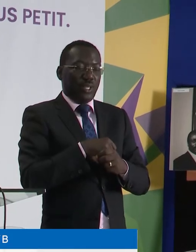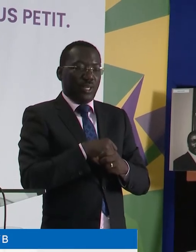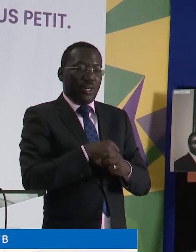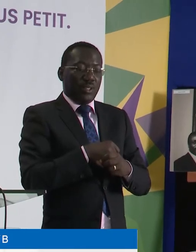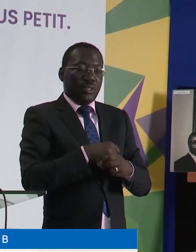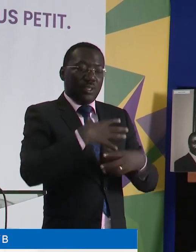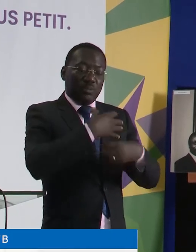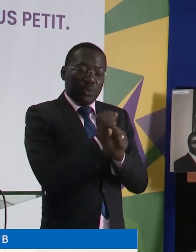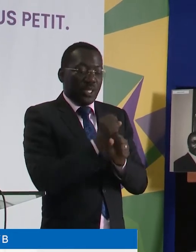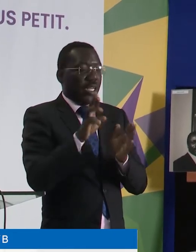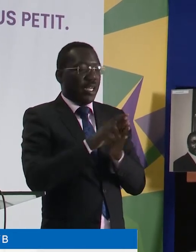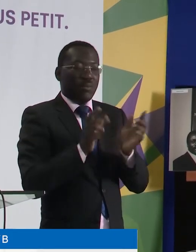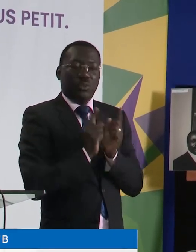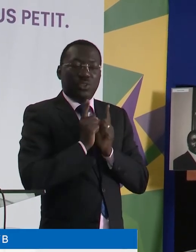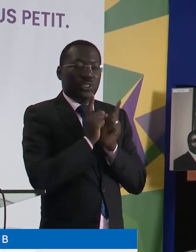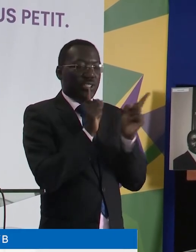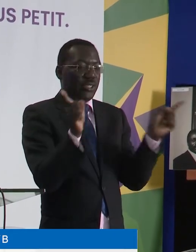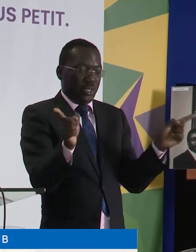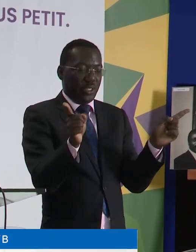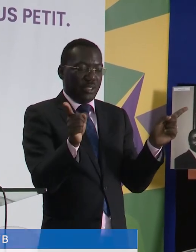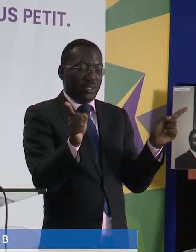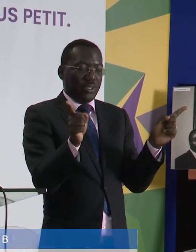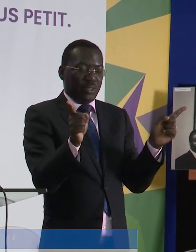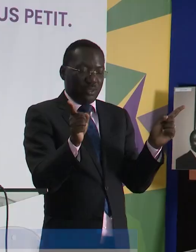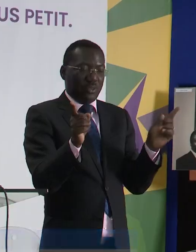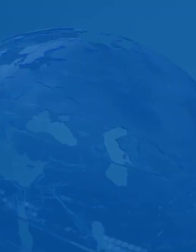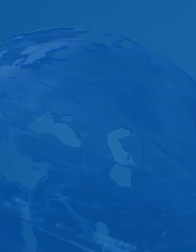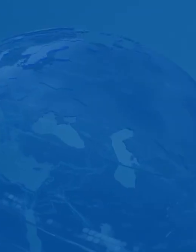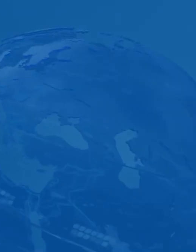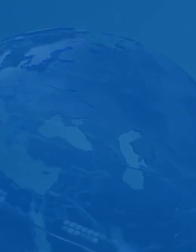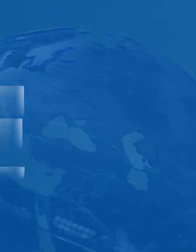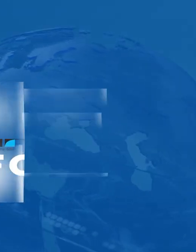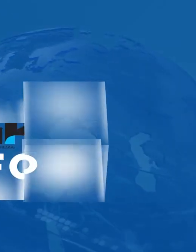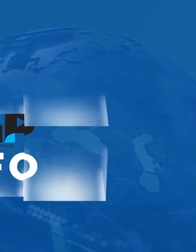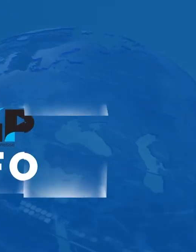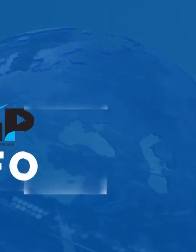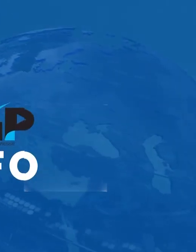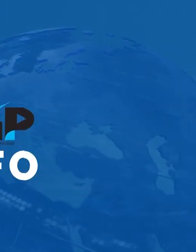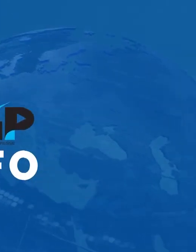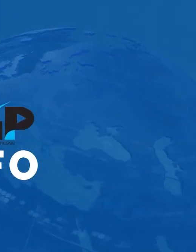produira un rapport général des assises d'Angondjé.